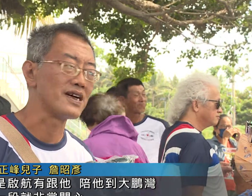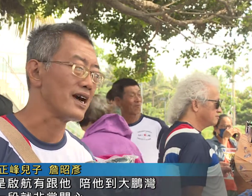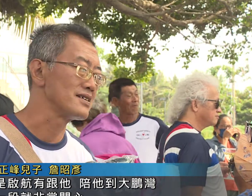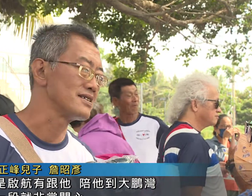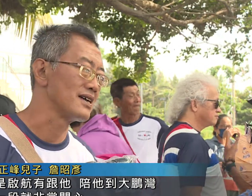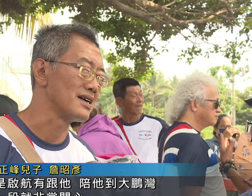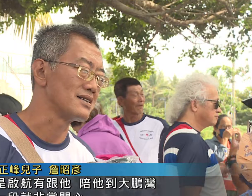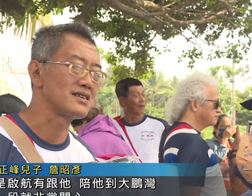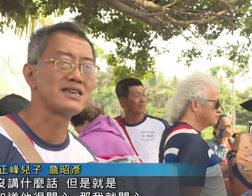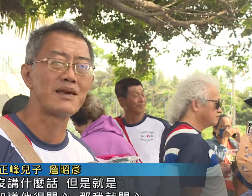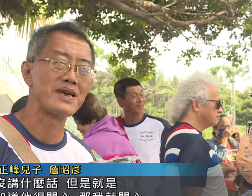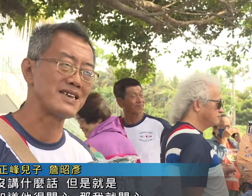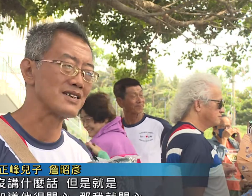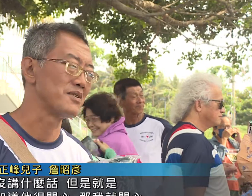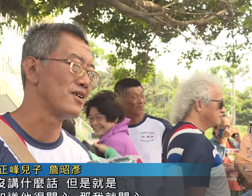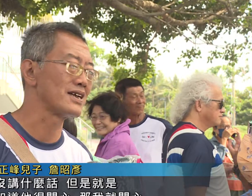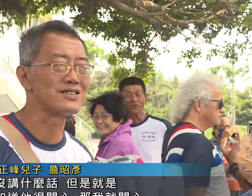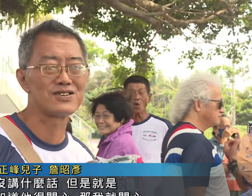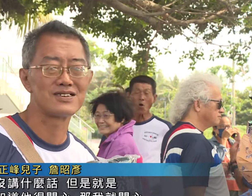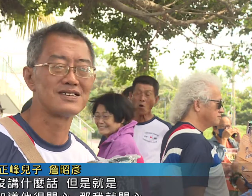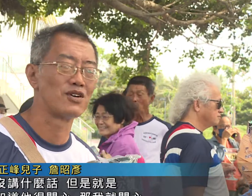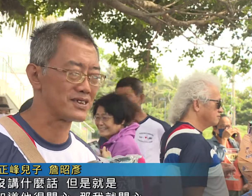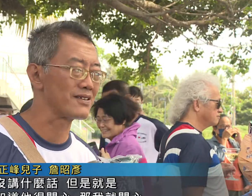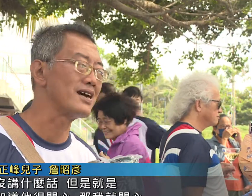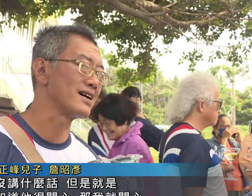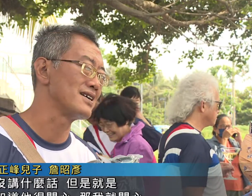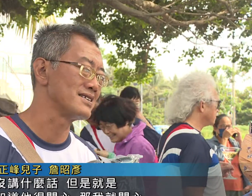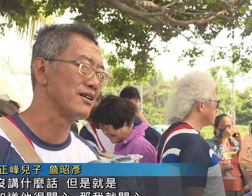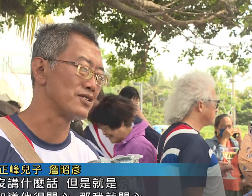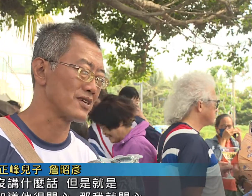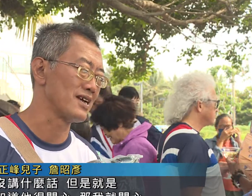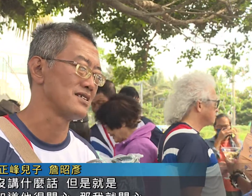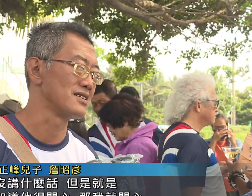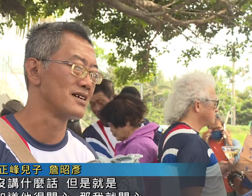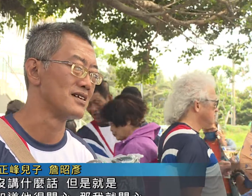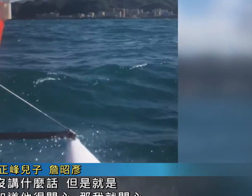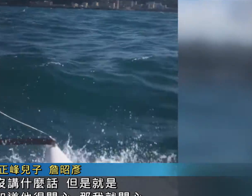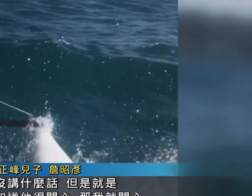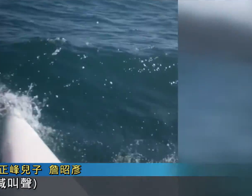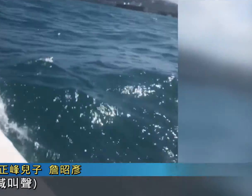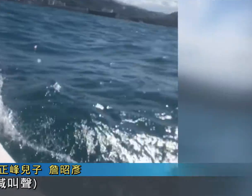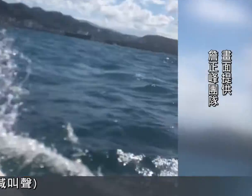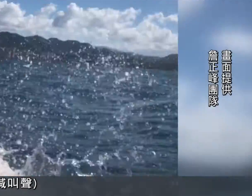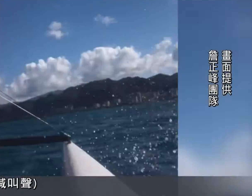开心了，也没讲什么话，但是就是我知道他很开心，那我就开心了。